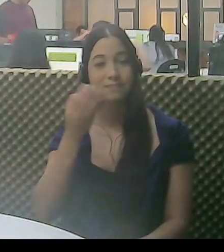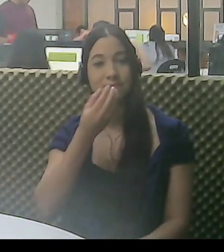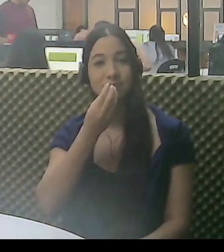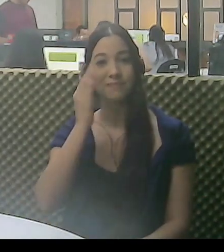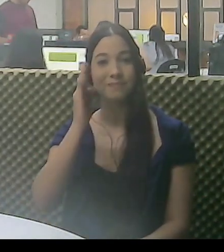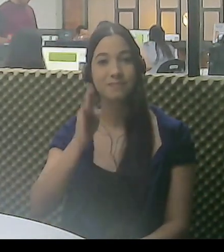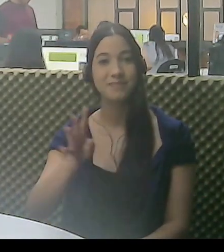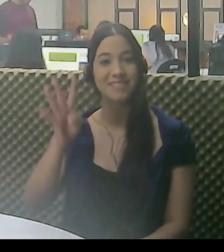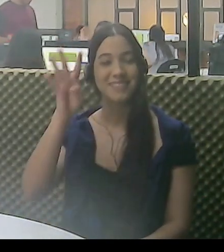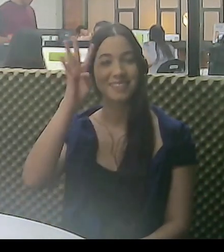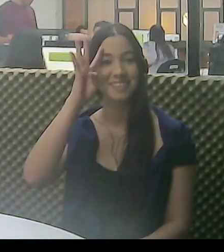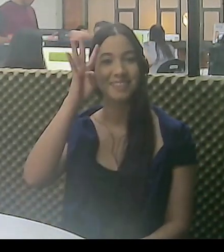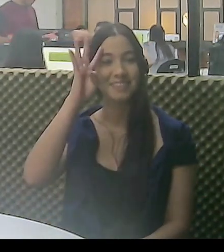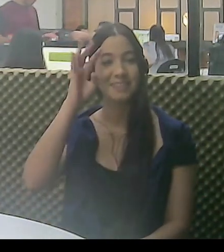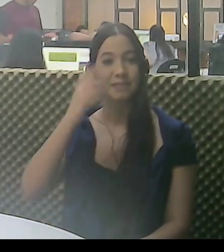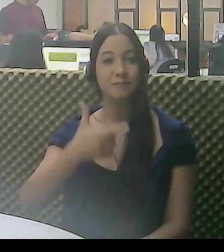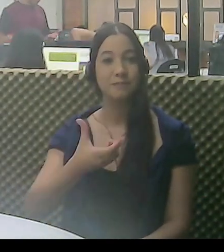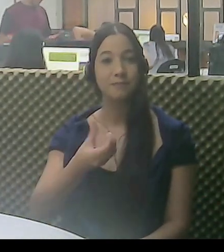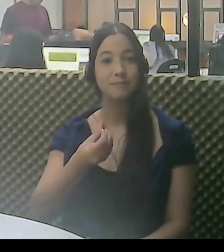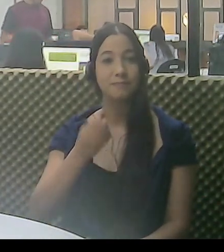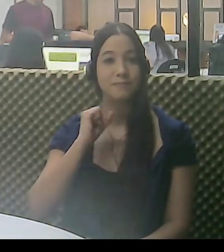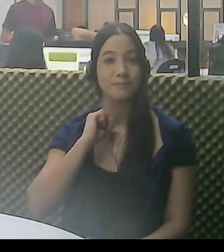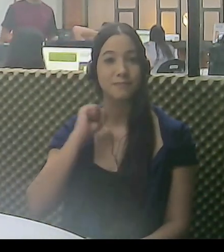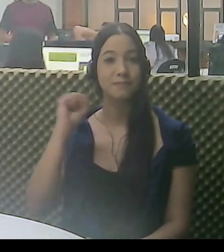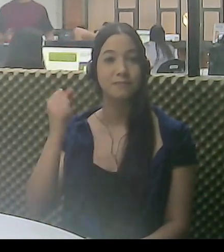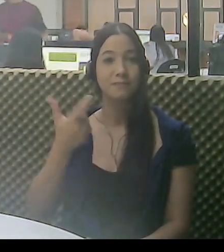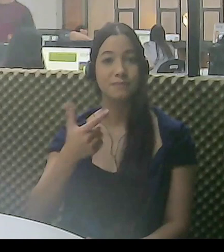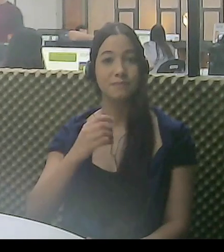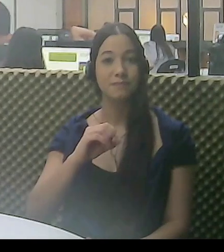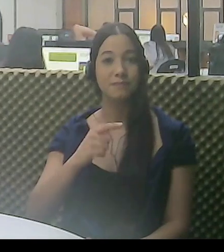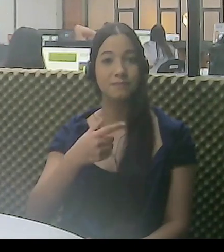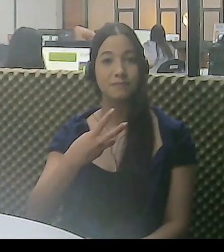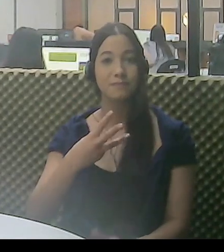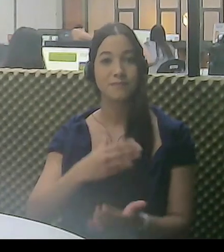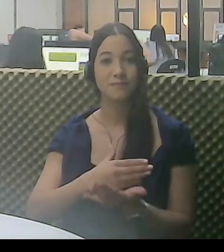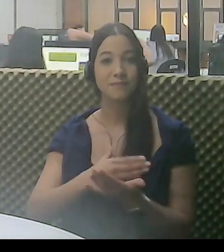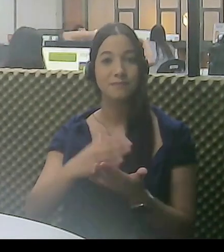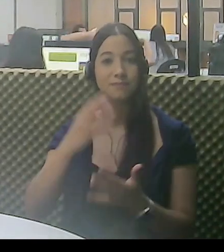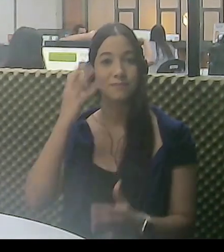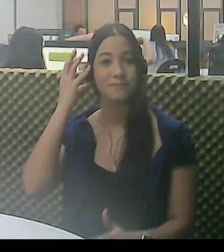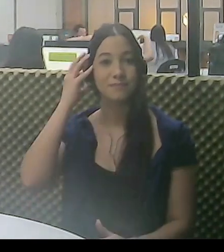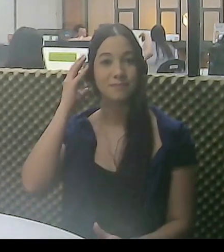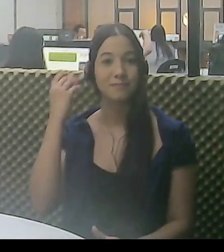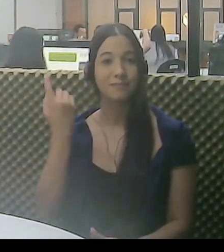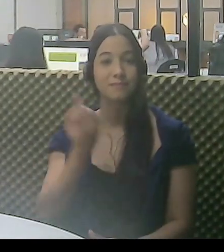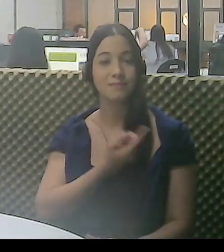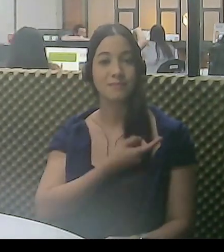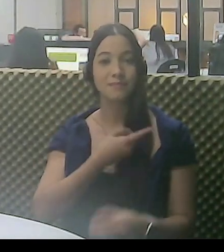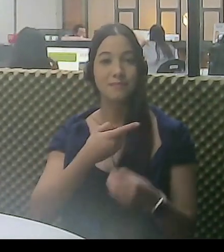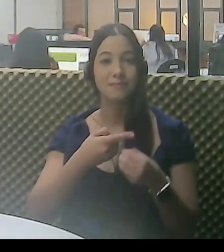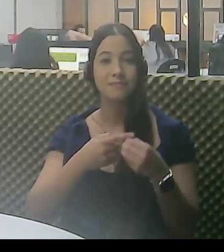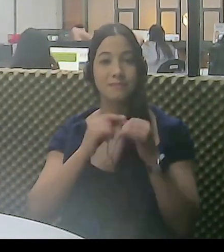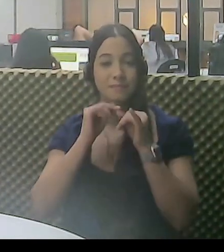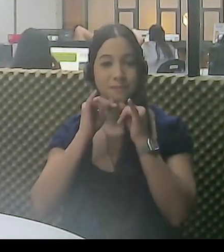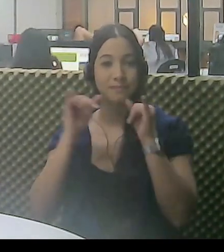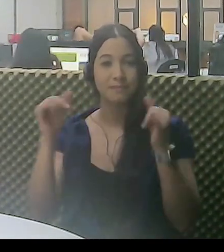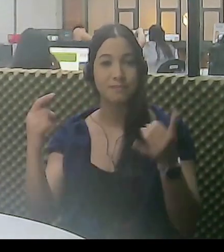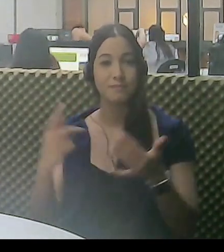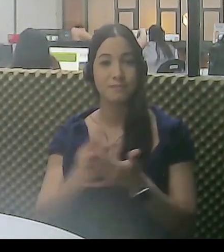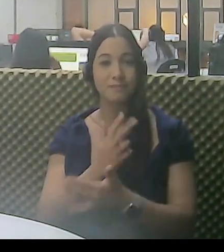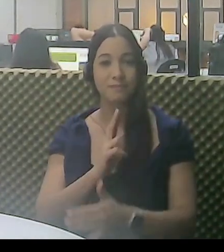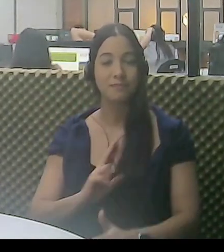Boa tarde, hoje é quarta-feira, dia 26 de abril de 2023. Está no ar a Rádio Nossa Cidade com um boletim de notícias sobre o que de